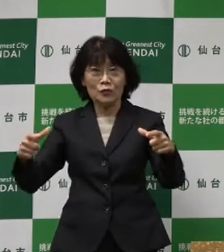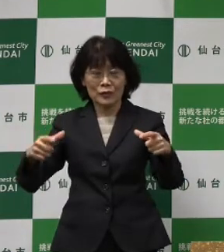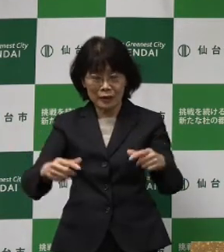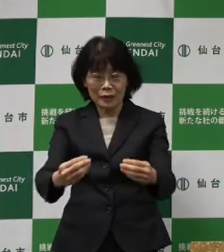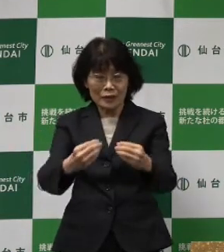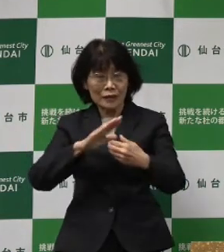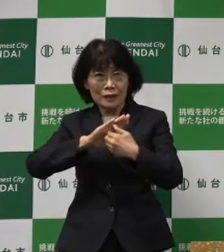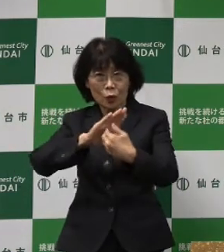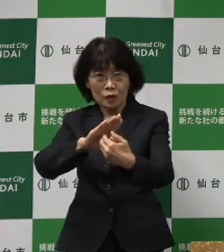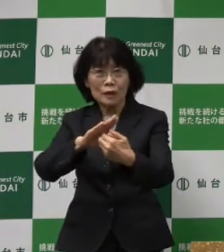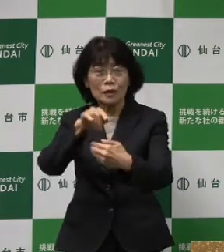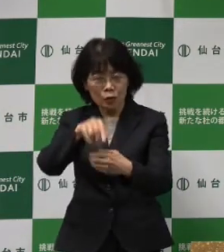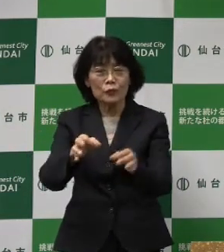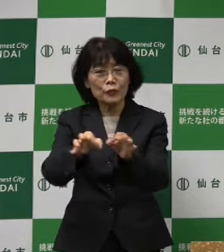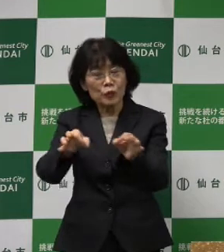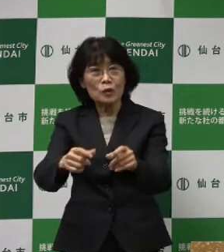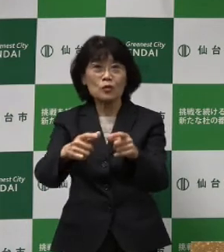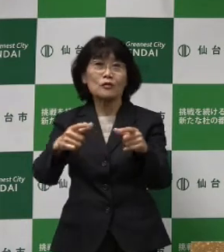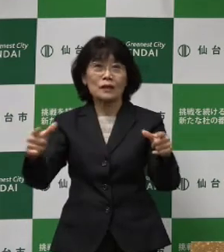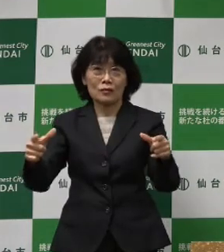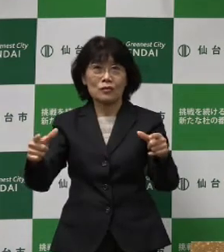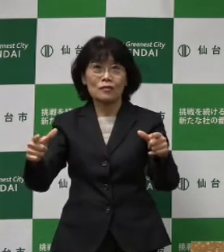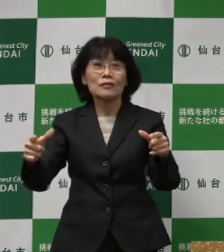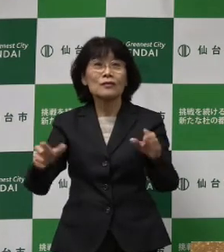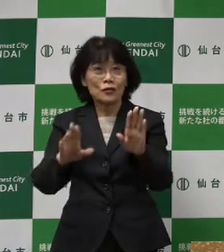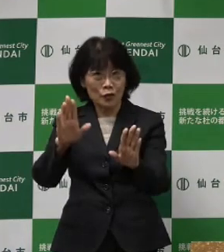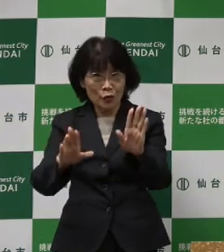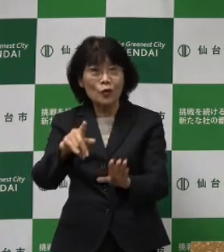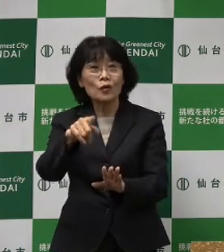証店も増えているということもありますので、